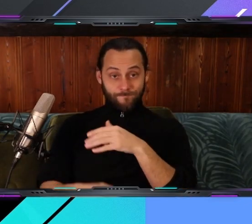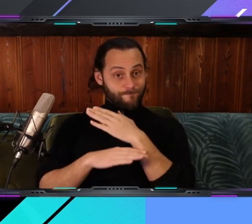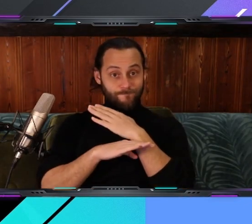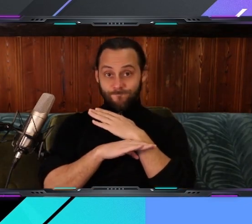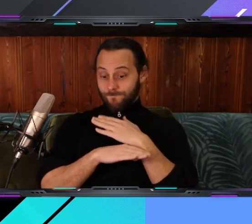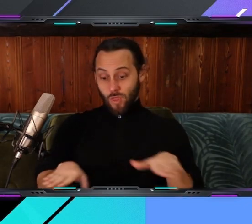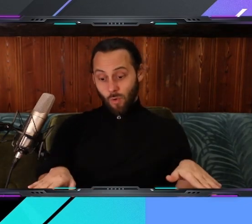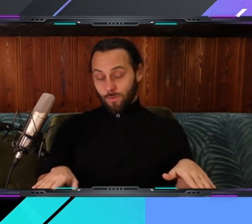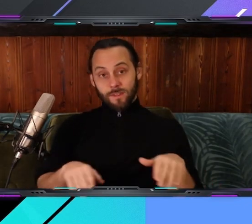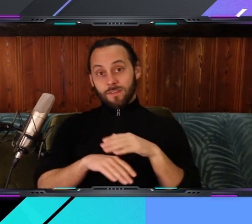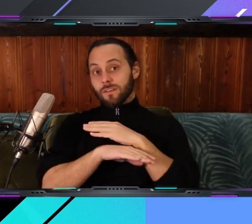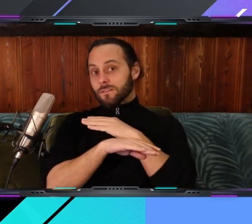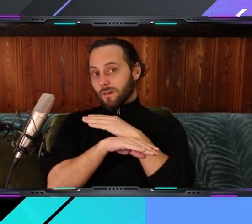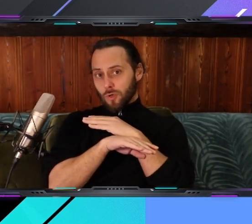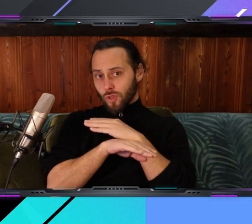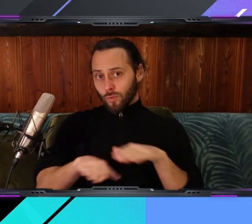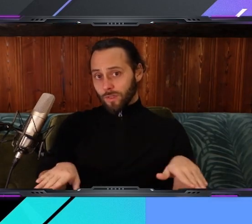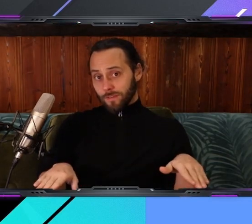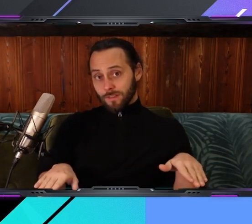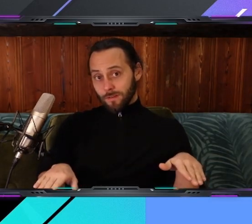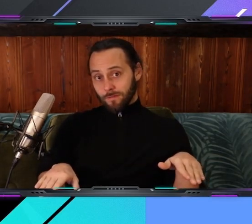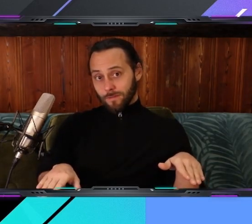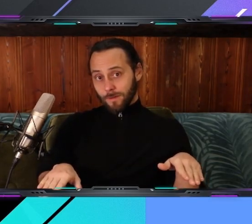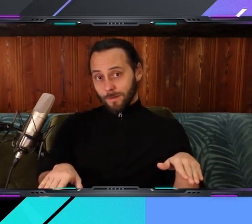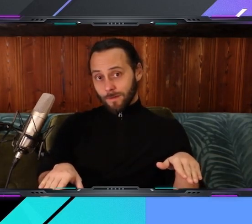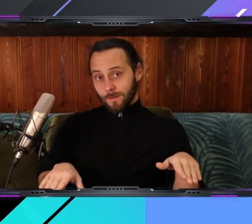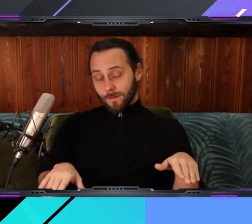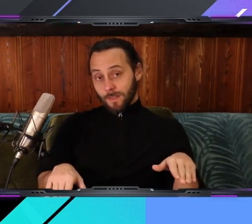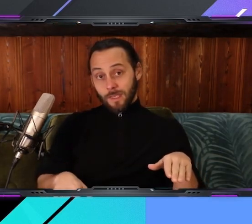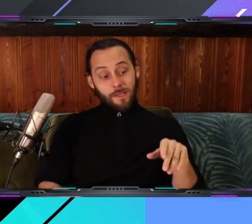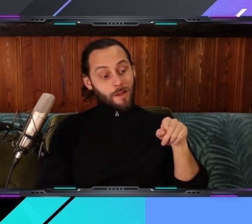pas. Non, ça c'est vraiment le non définitif.